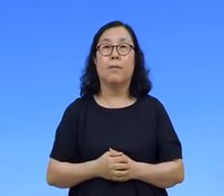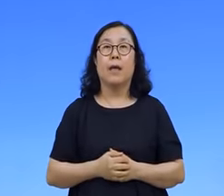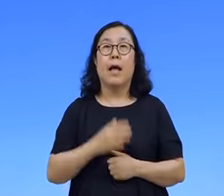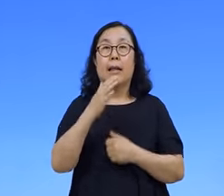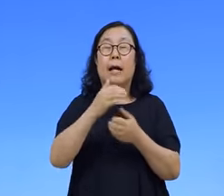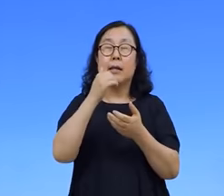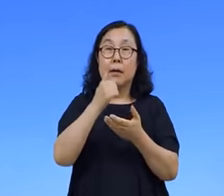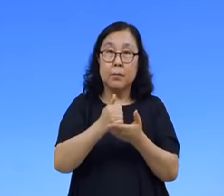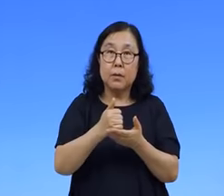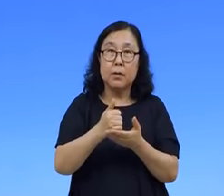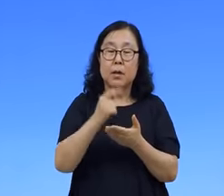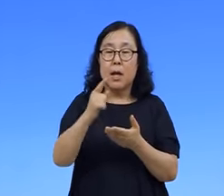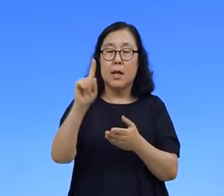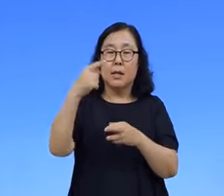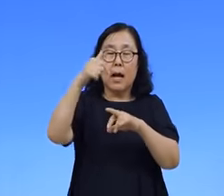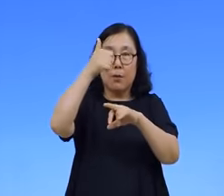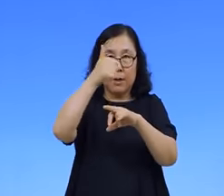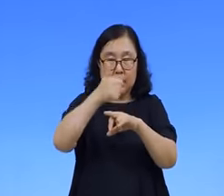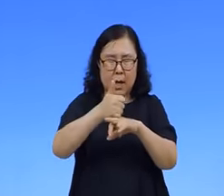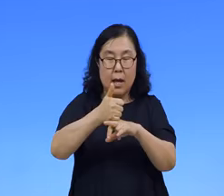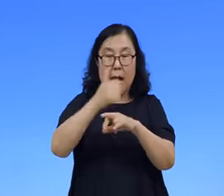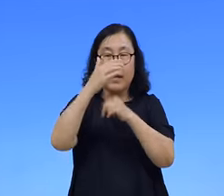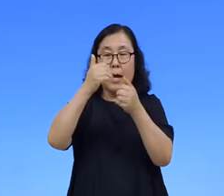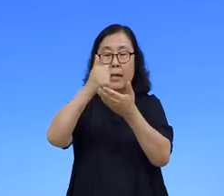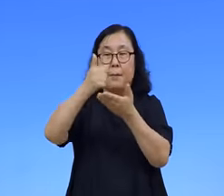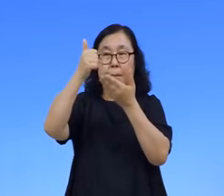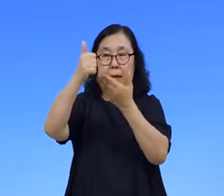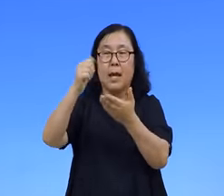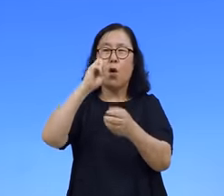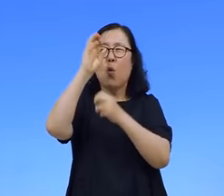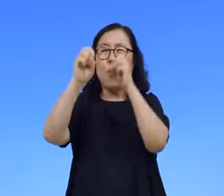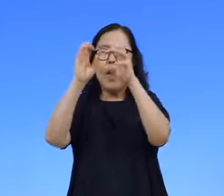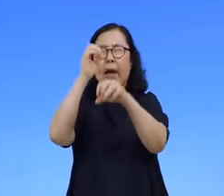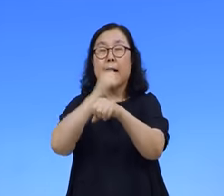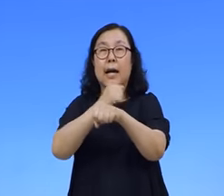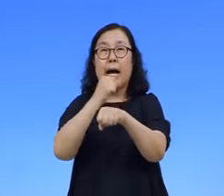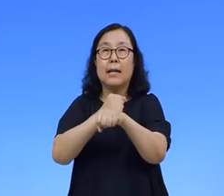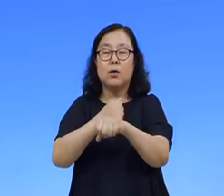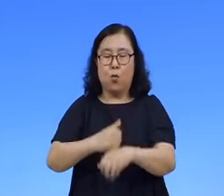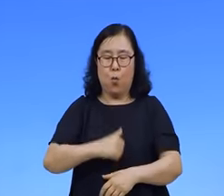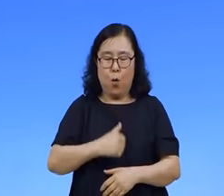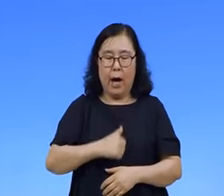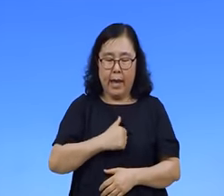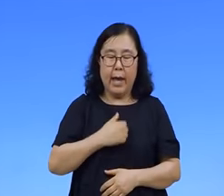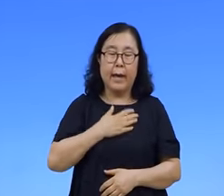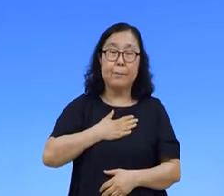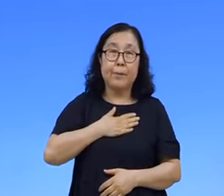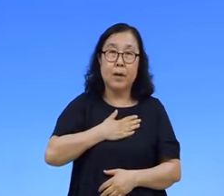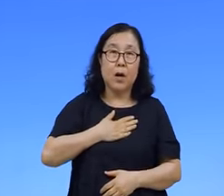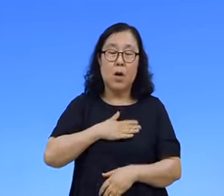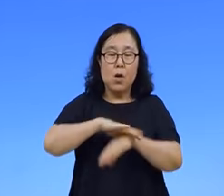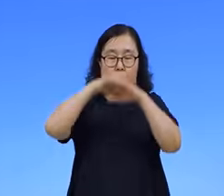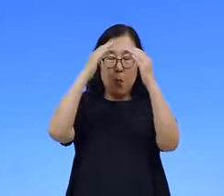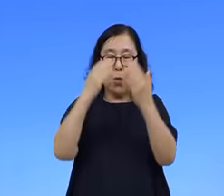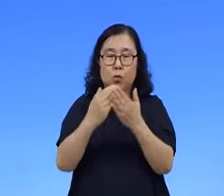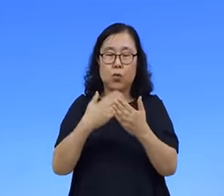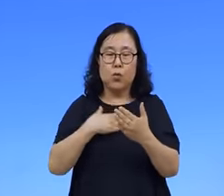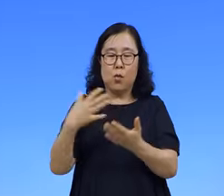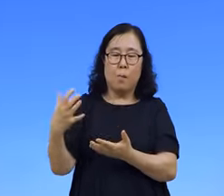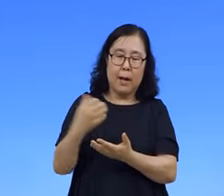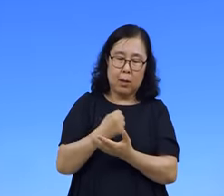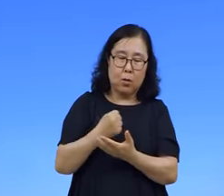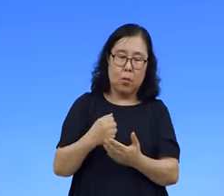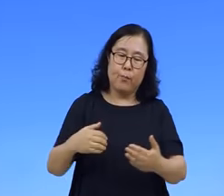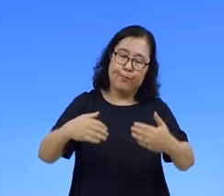놀랍게도요 하나님은 이런 다윗의 하나님께 들이퍼붓고 쏟아놓는 그 울분의 감정을